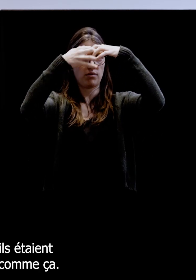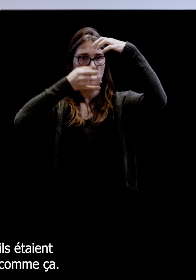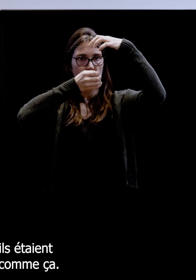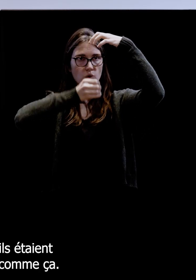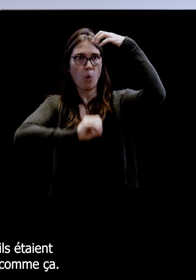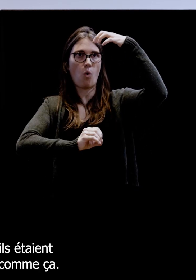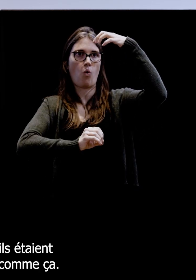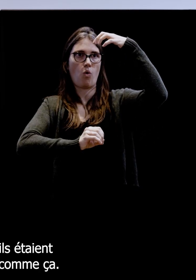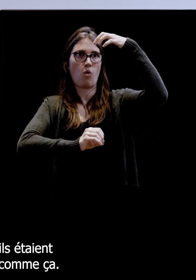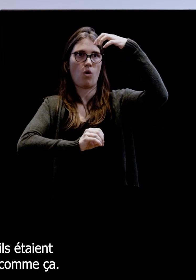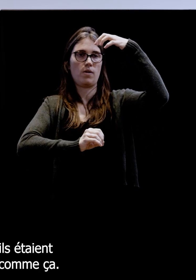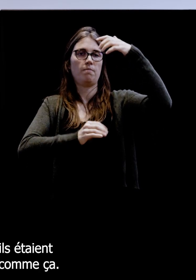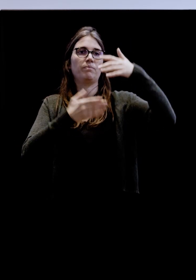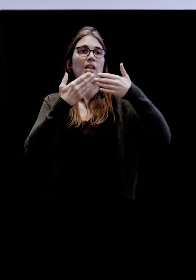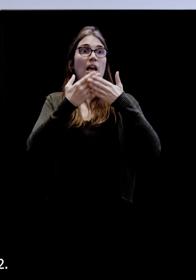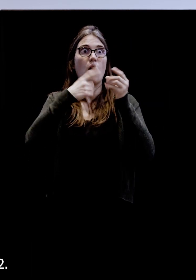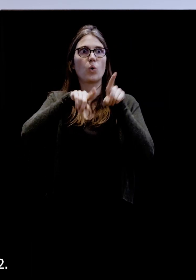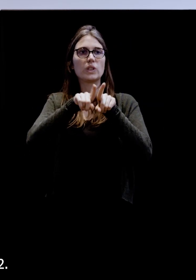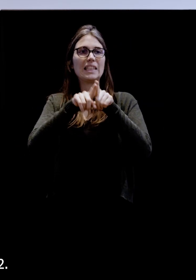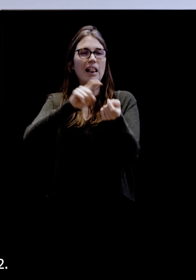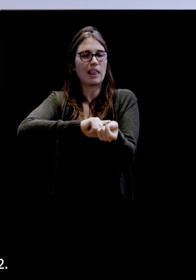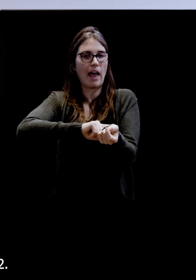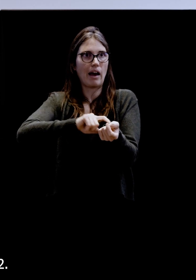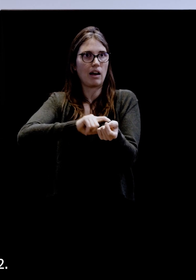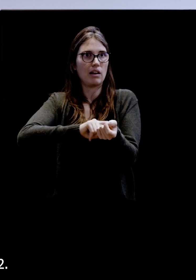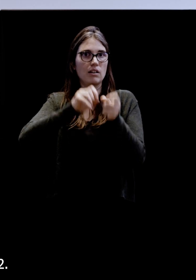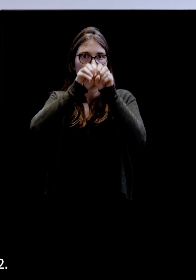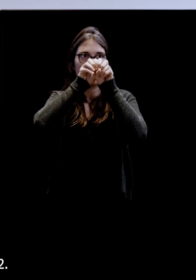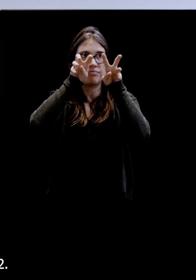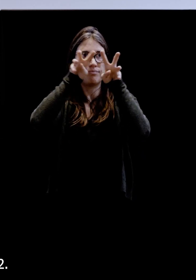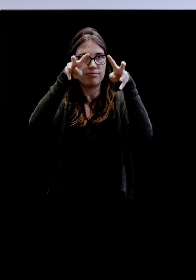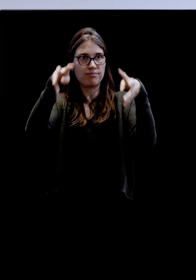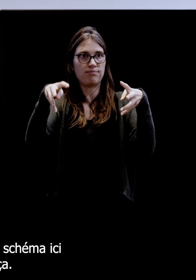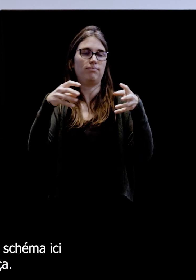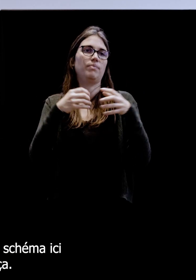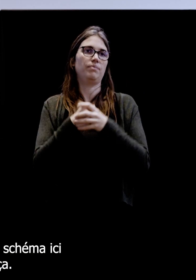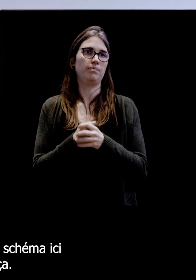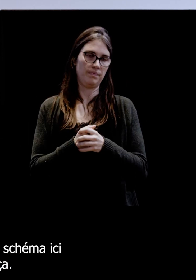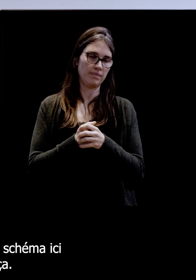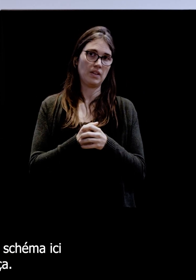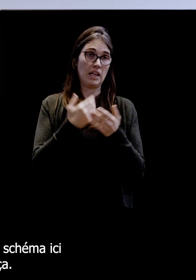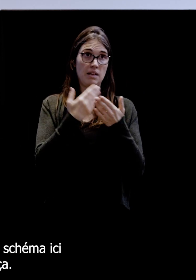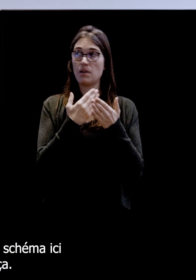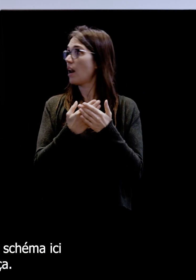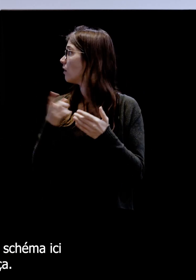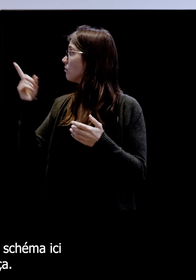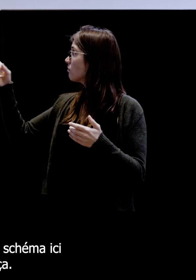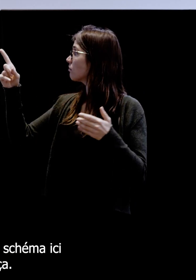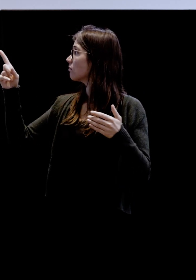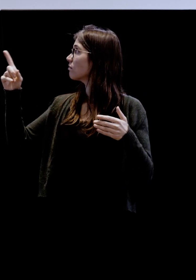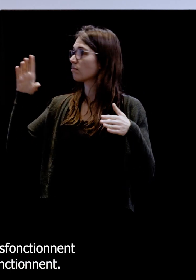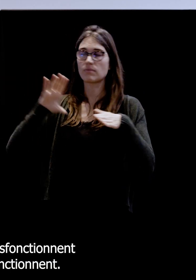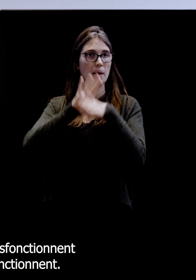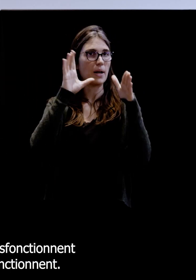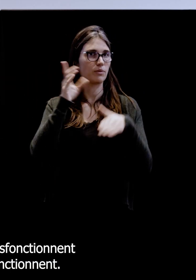étaient en tranches de saucisson, comme ça, les uns de 3 à 12. Eh bien, vous avez le petit schéma ici qui vous montre